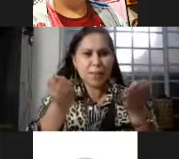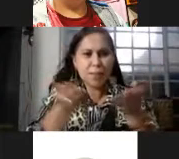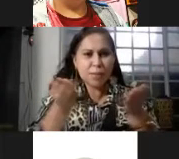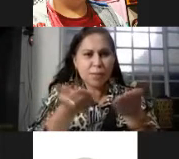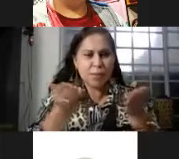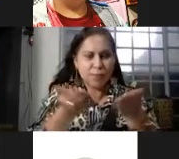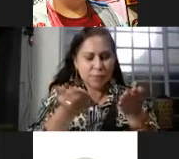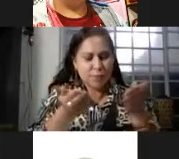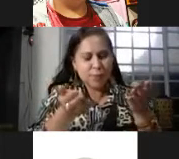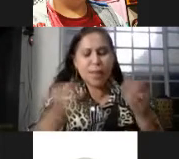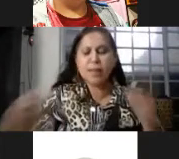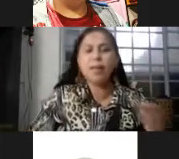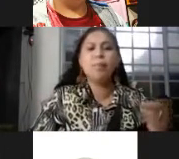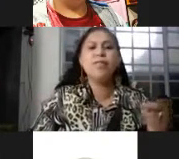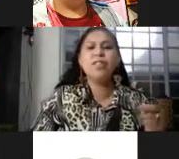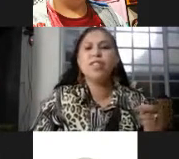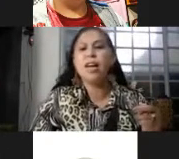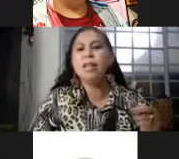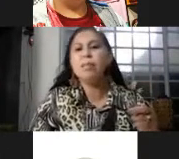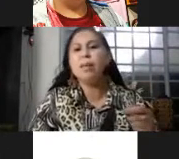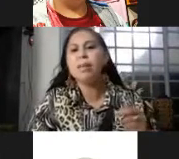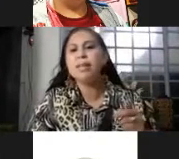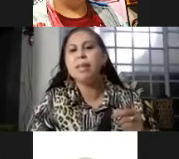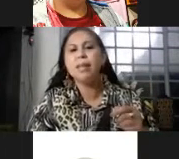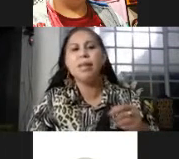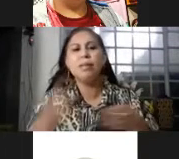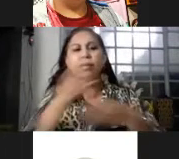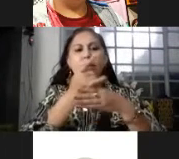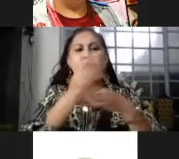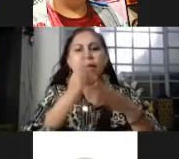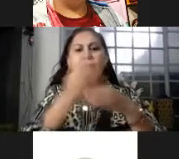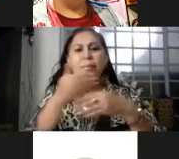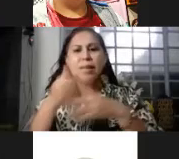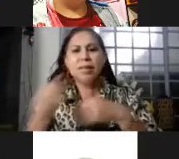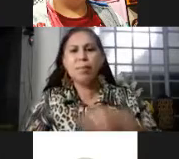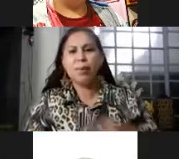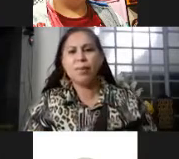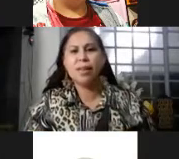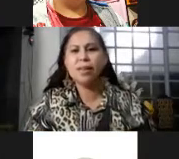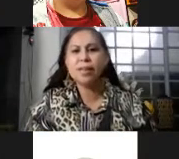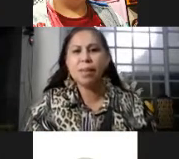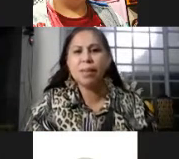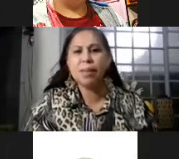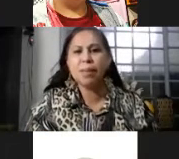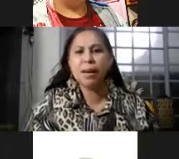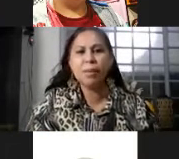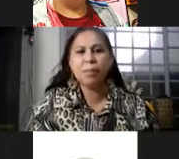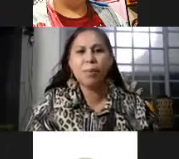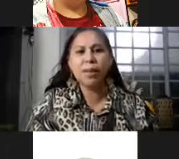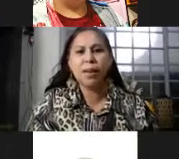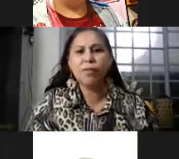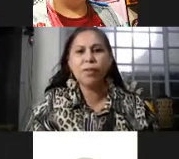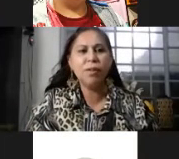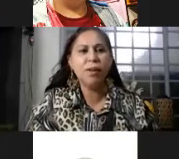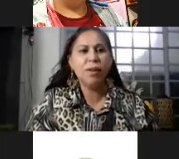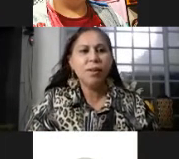Para aprender, pessoal. Tudo aí de câmera fechada, para não passar mico. Mas tá bom. Quem quiser abrir a câmera pode, que aí